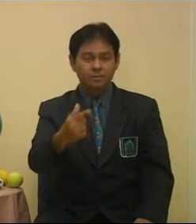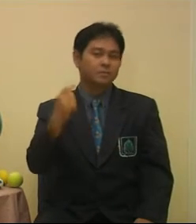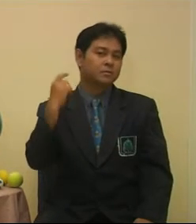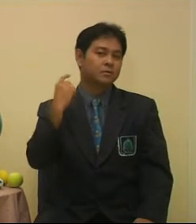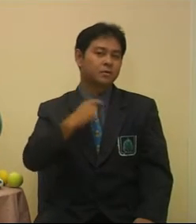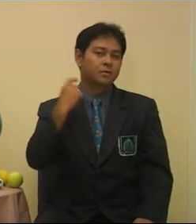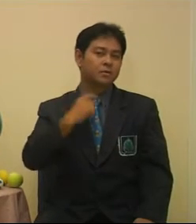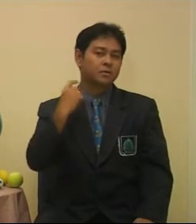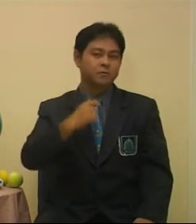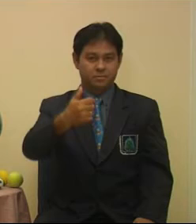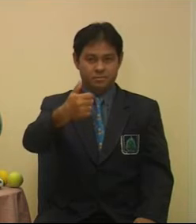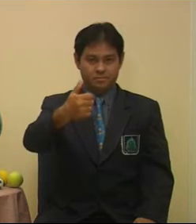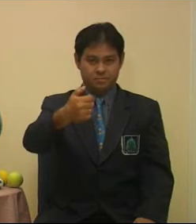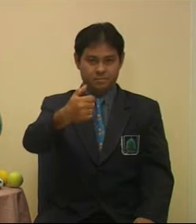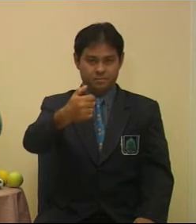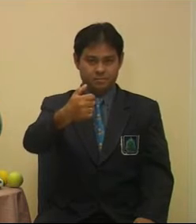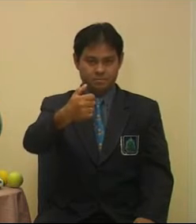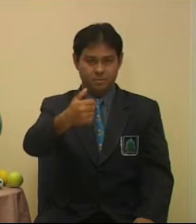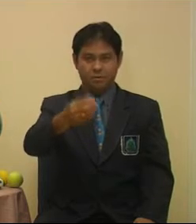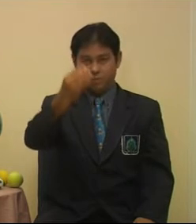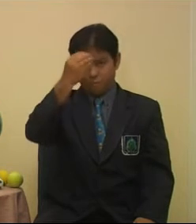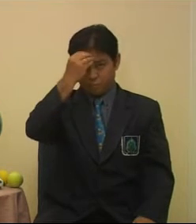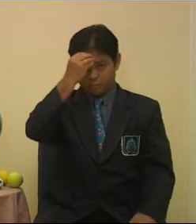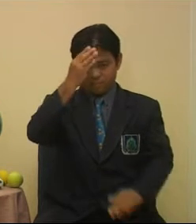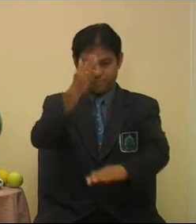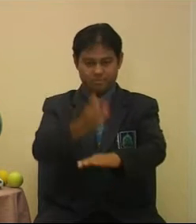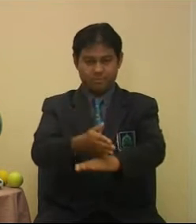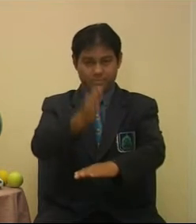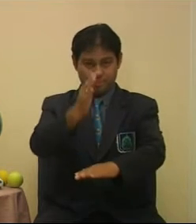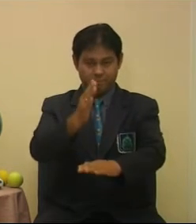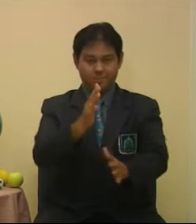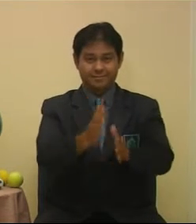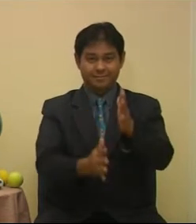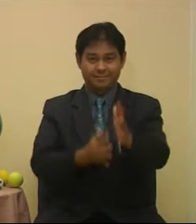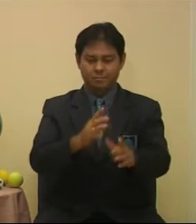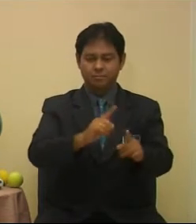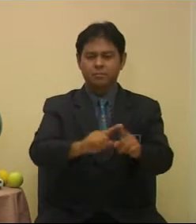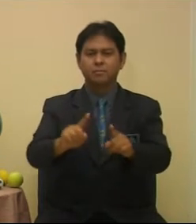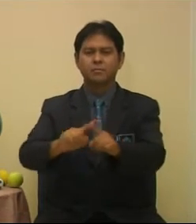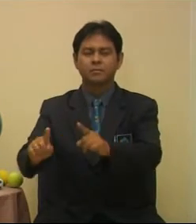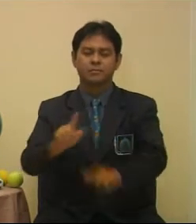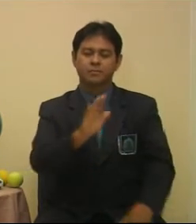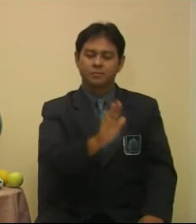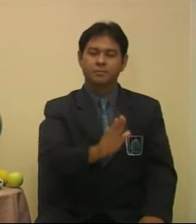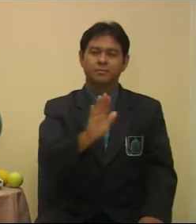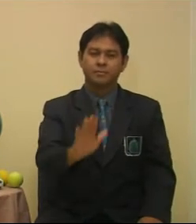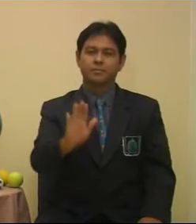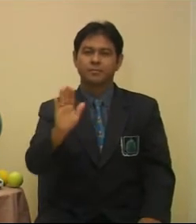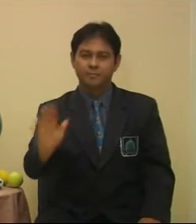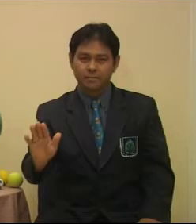คุณภาษามือฮ่องกงขอบคุณภาษามือญี่ปุ่นขอบคุณภาษามือแต่ละประเทศจะมีความแตก